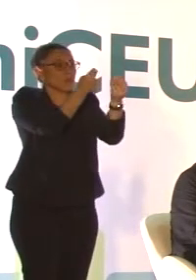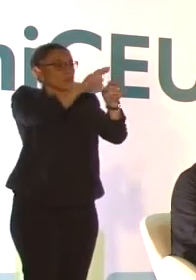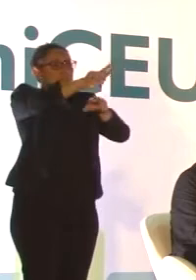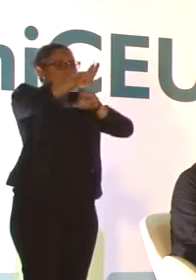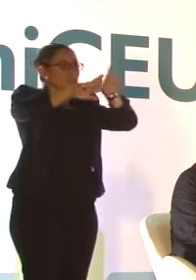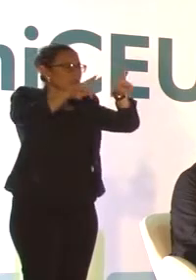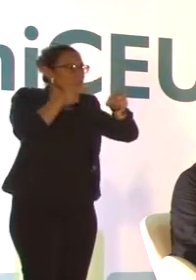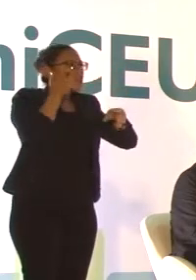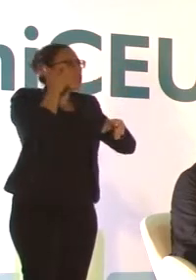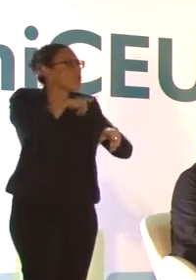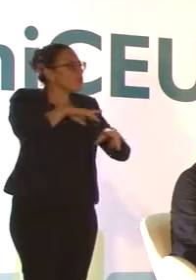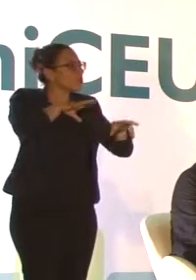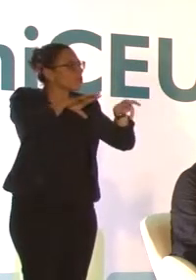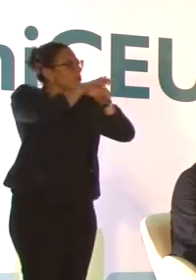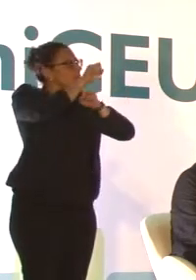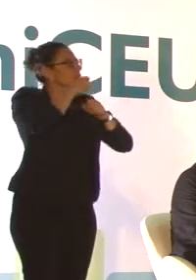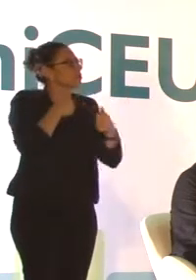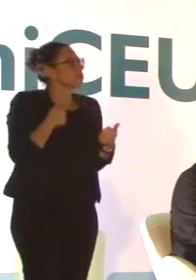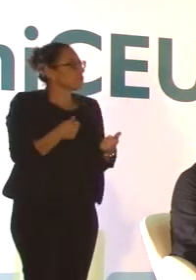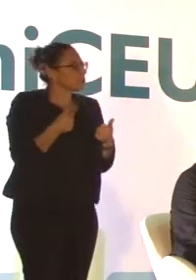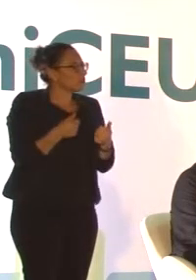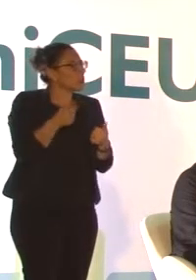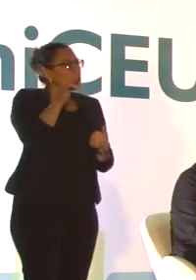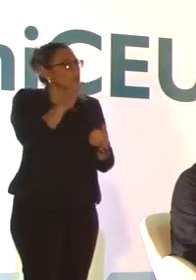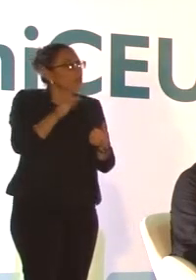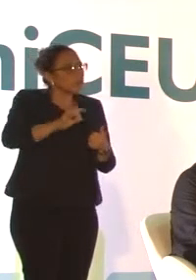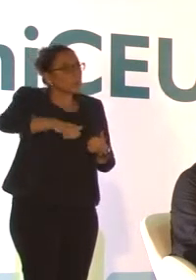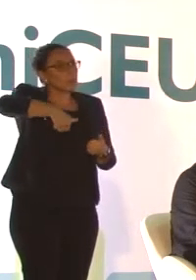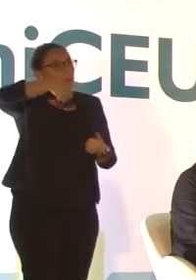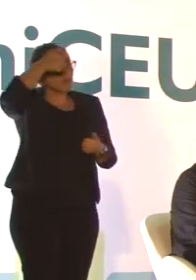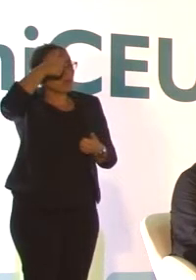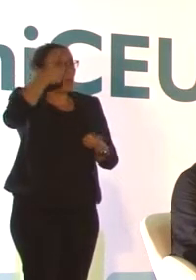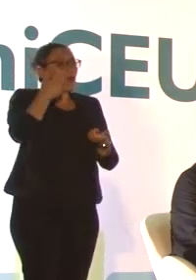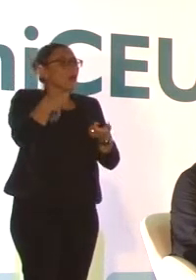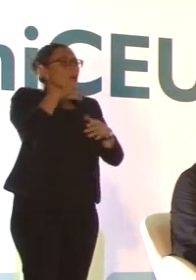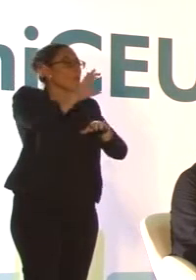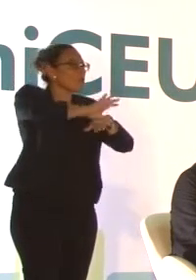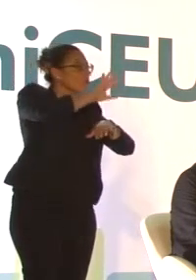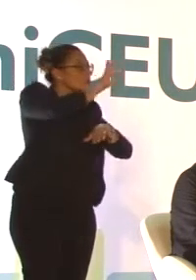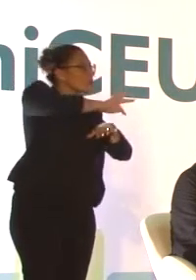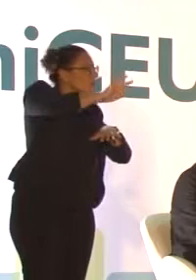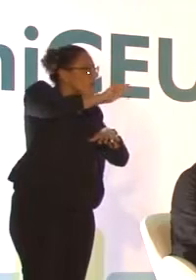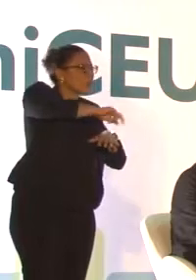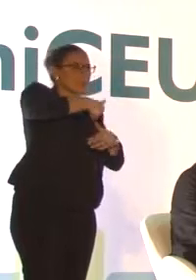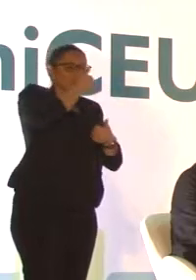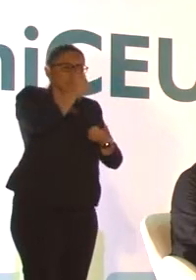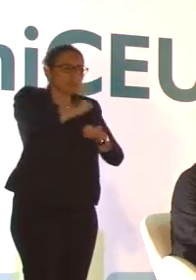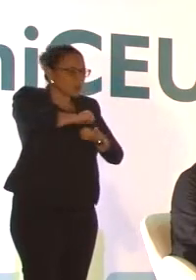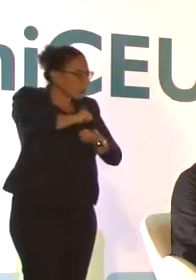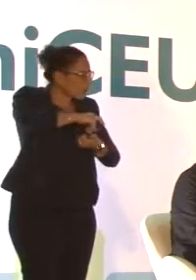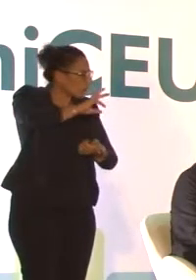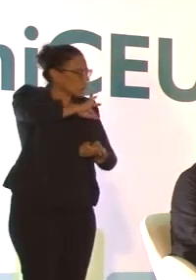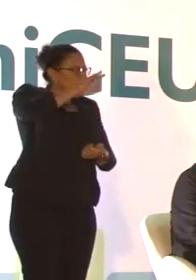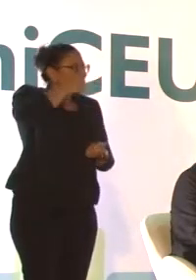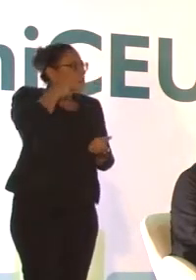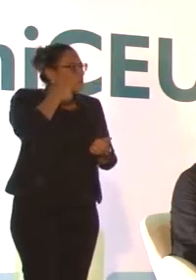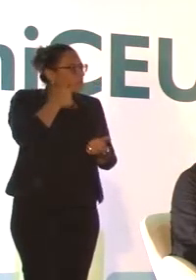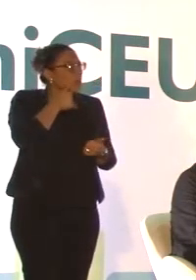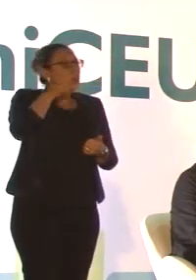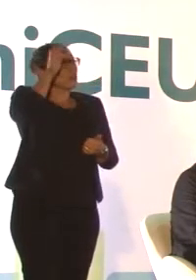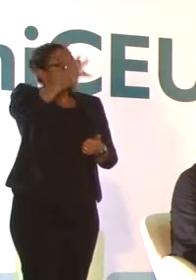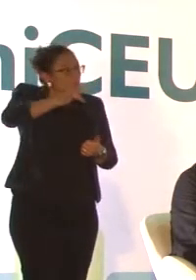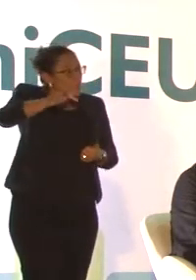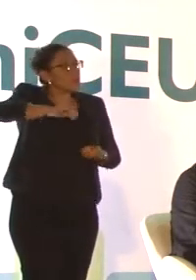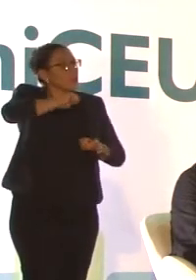uma formação muito melhor, com curso de qualidade, numa universidade de qualidade.